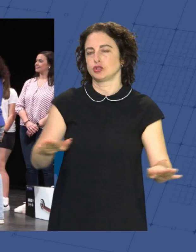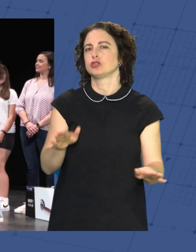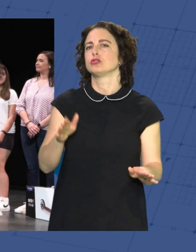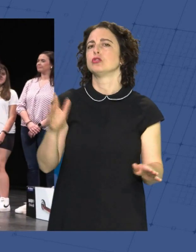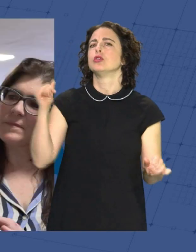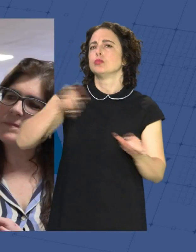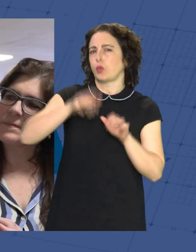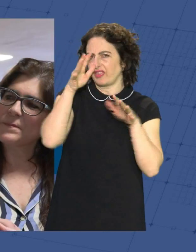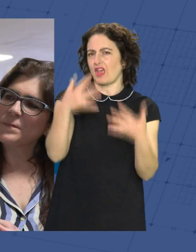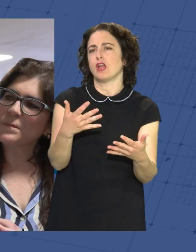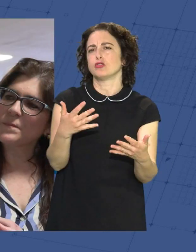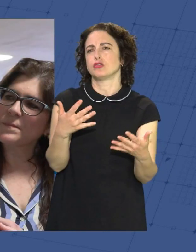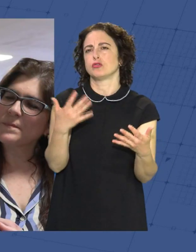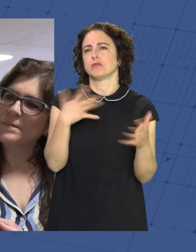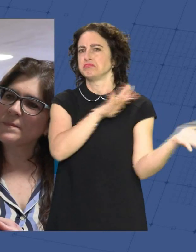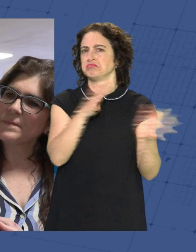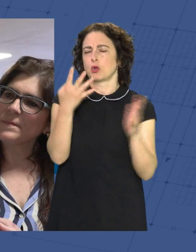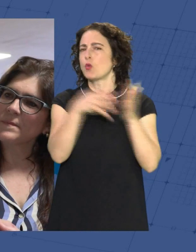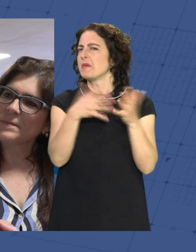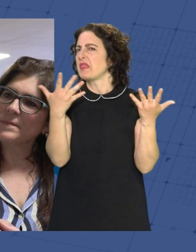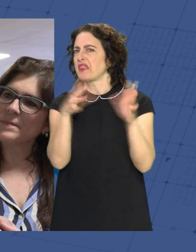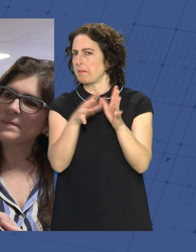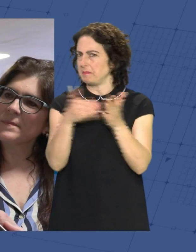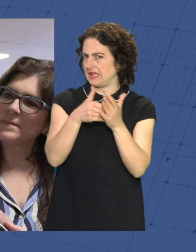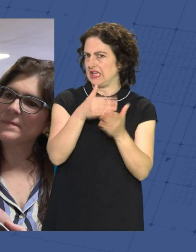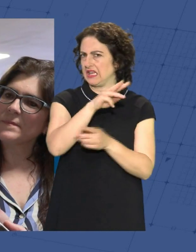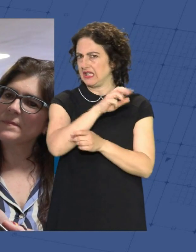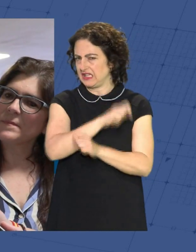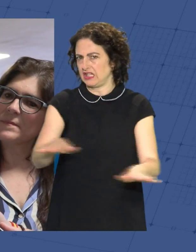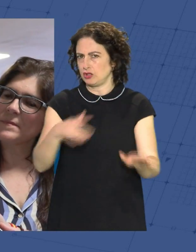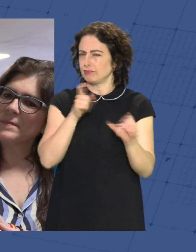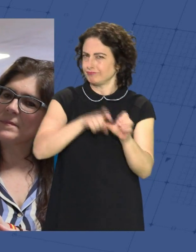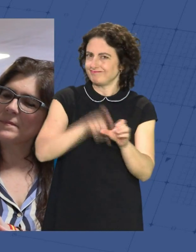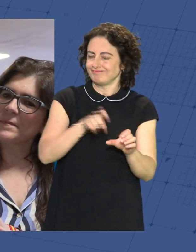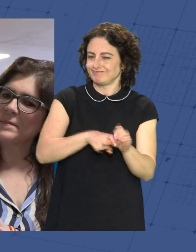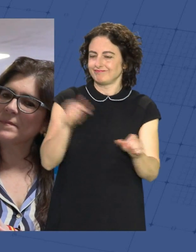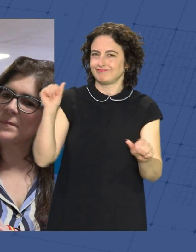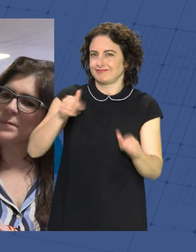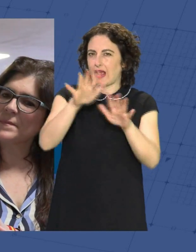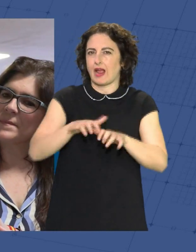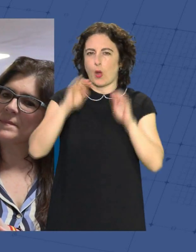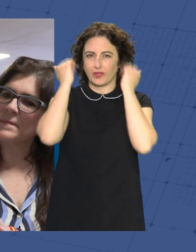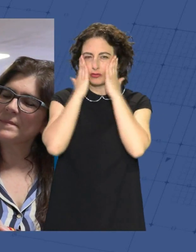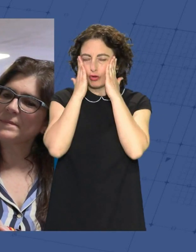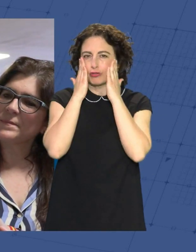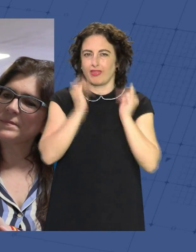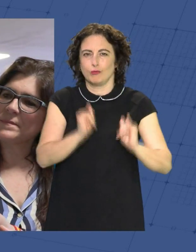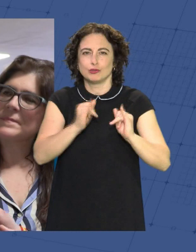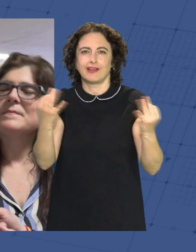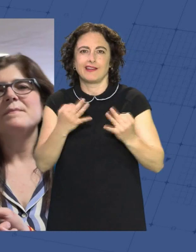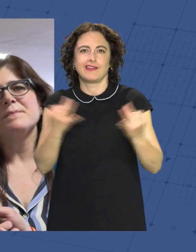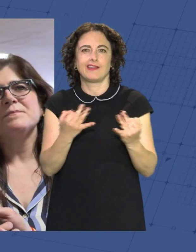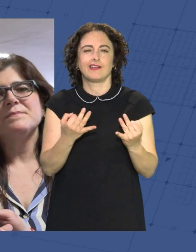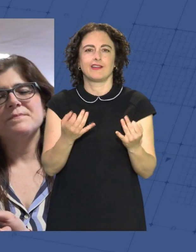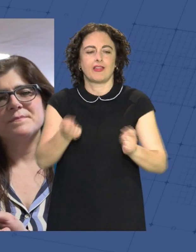a lo largo de estos 10 años en torno a 9.000, 10.000 niños que han pasado por este auditorio Maestro Padilla y disfrutando de lo